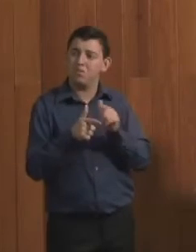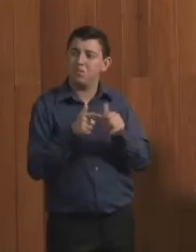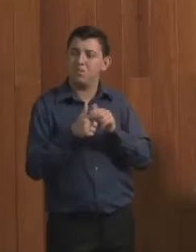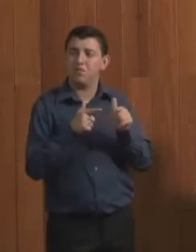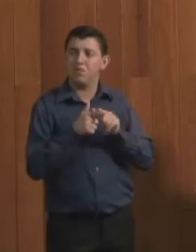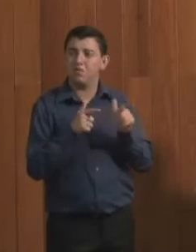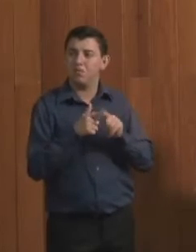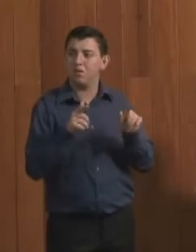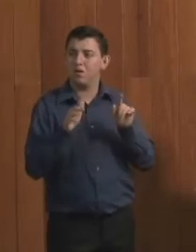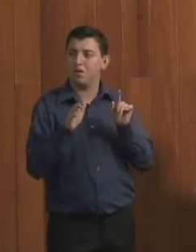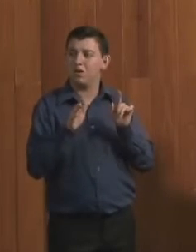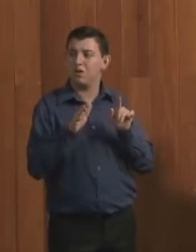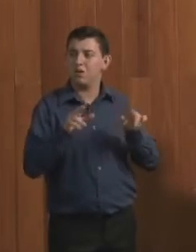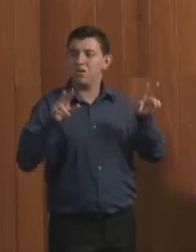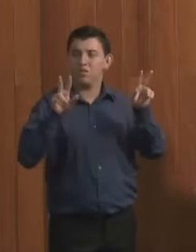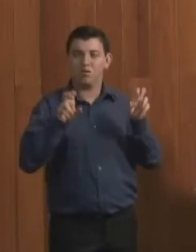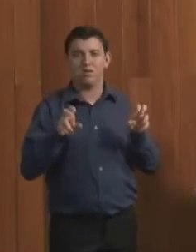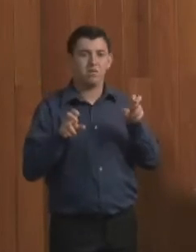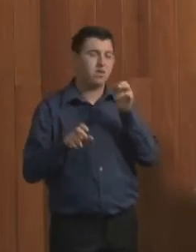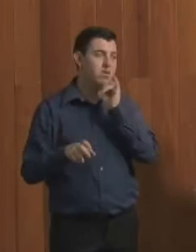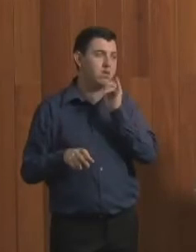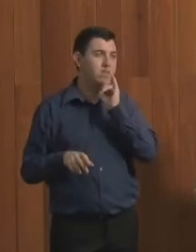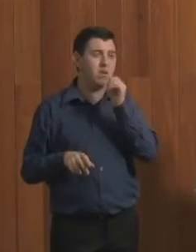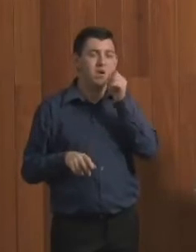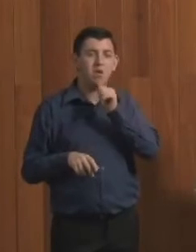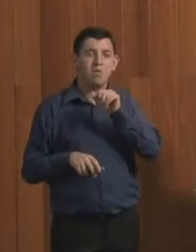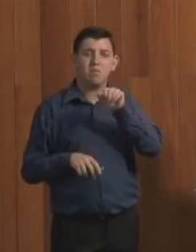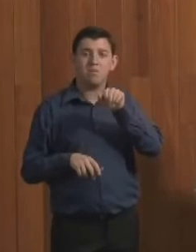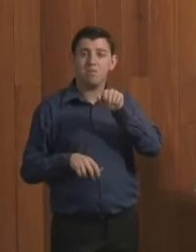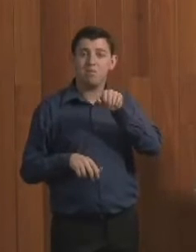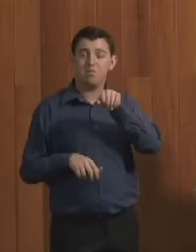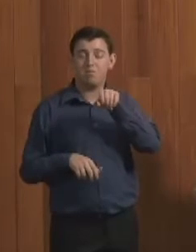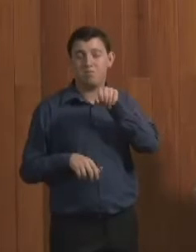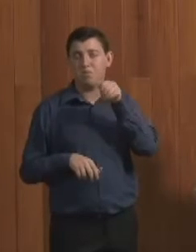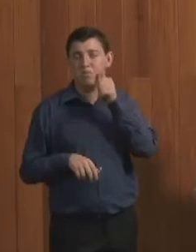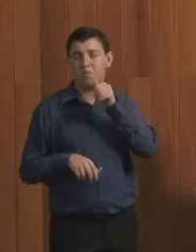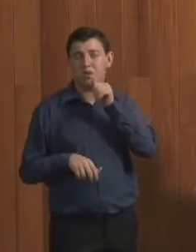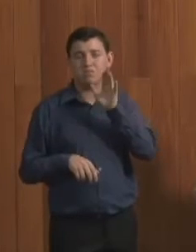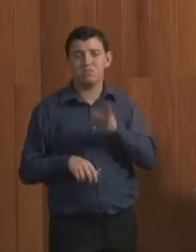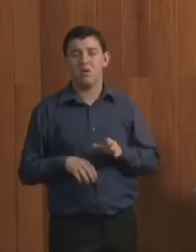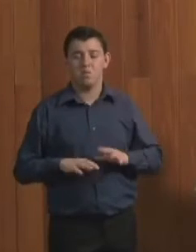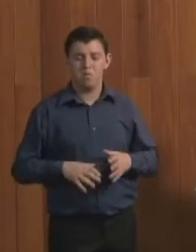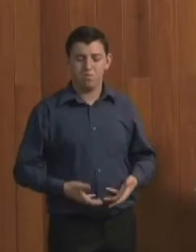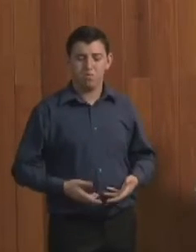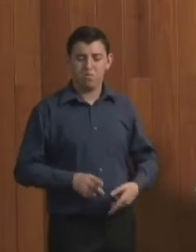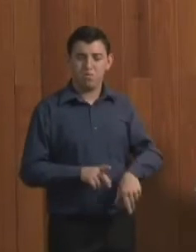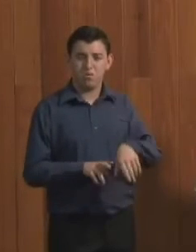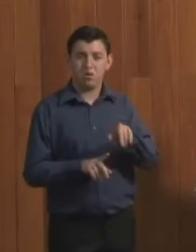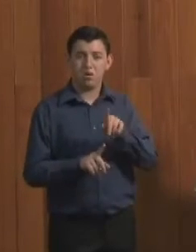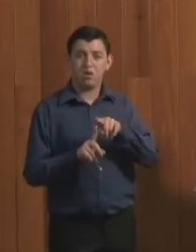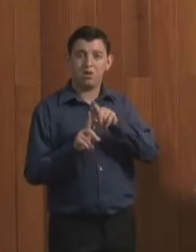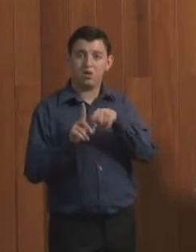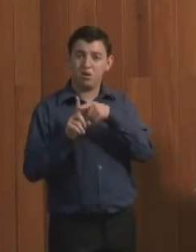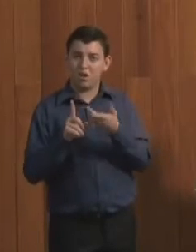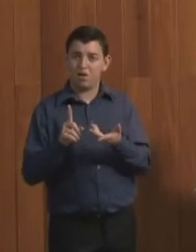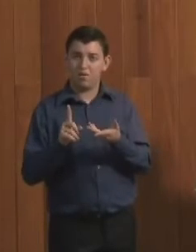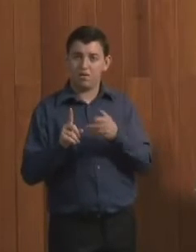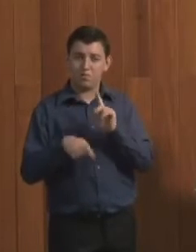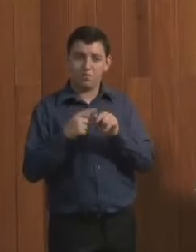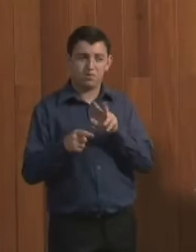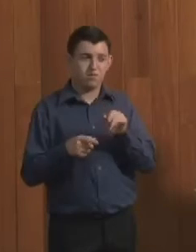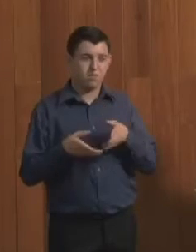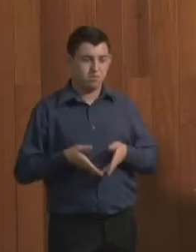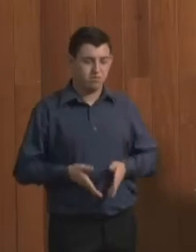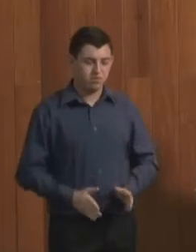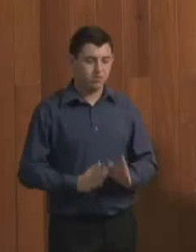mãe vai dar à luz, né, que muitas vezes não se... e que a maioria das vezes se retira a